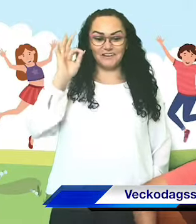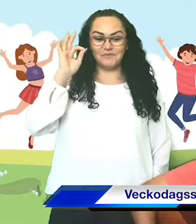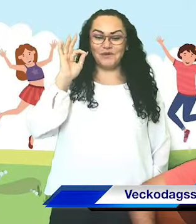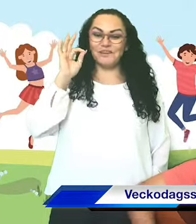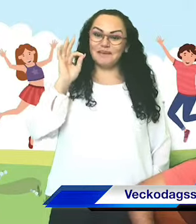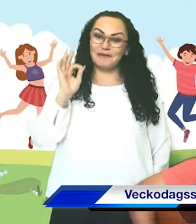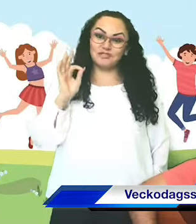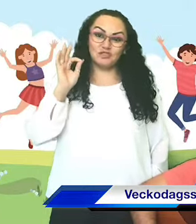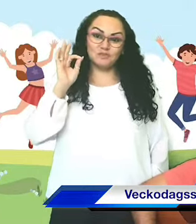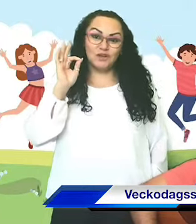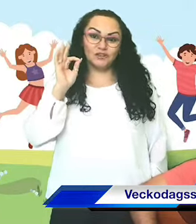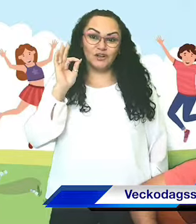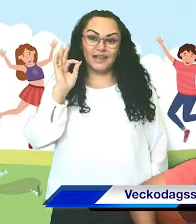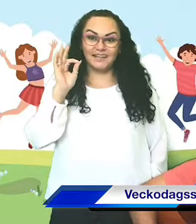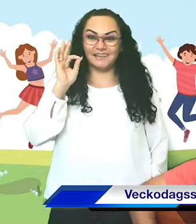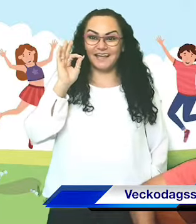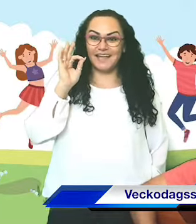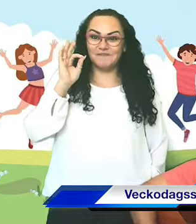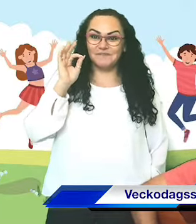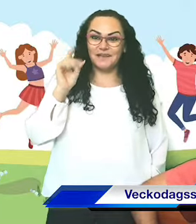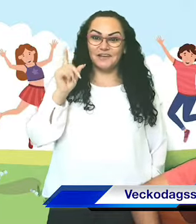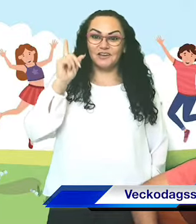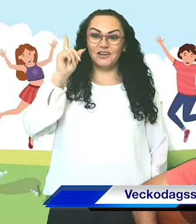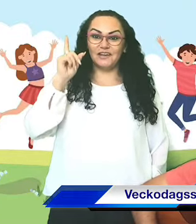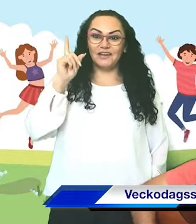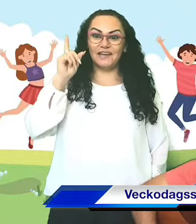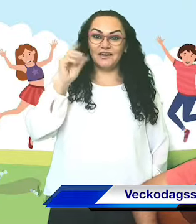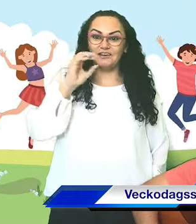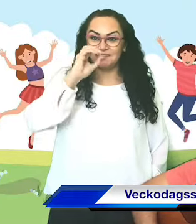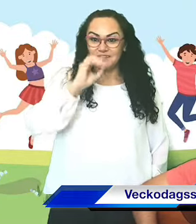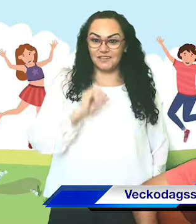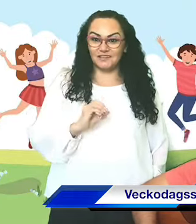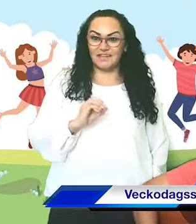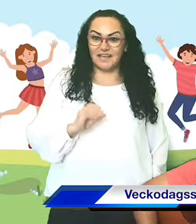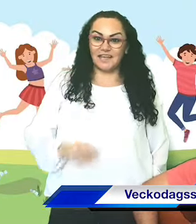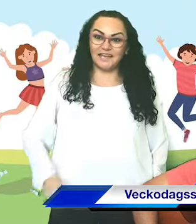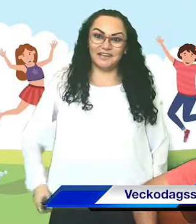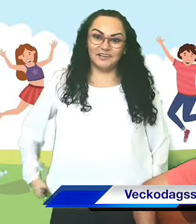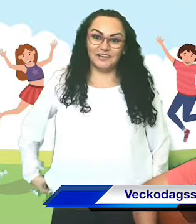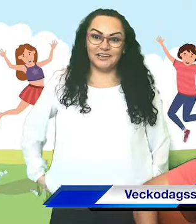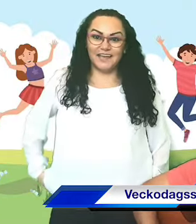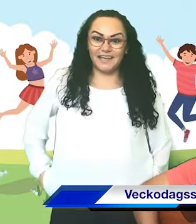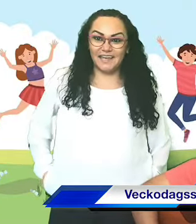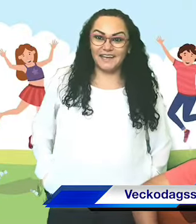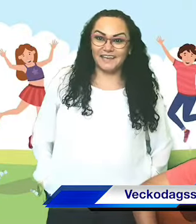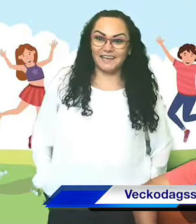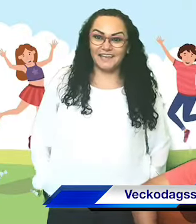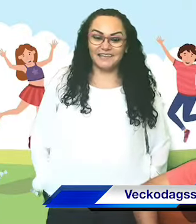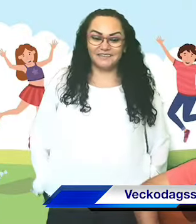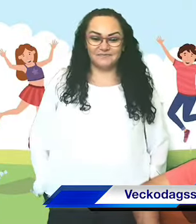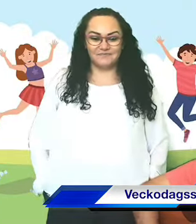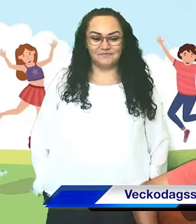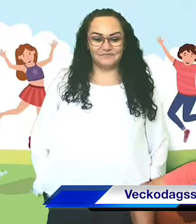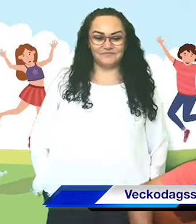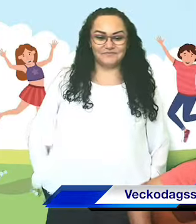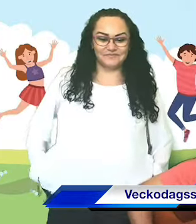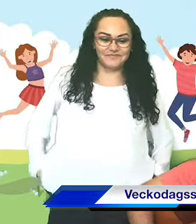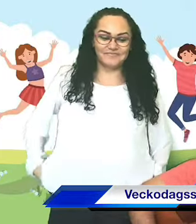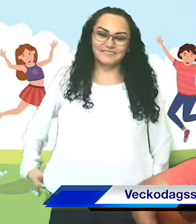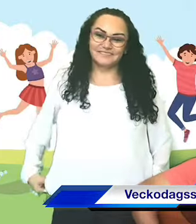ja då börjar man så smått och längtar hem. Lördag och sen söndag är det sköna helgen. Vad är nu?